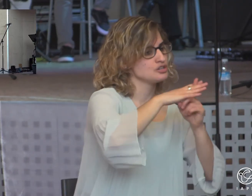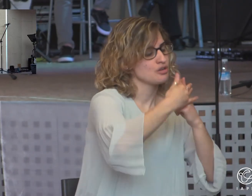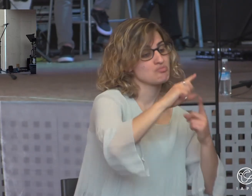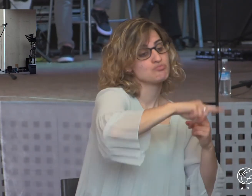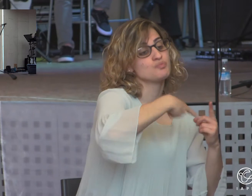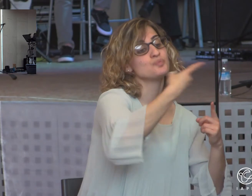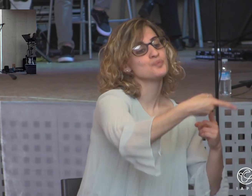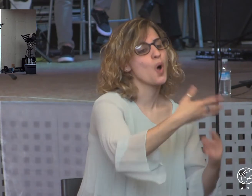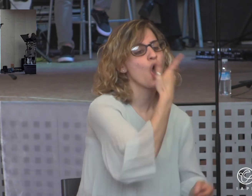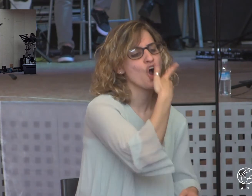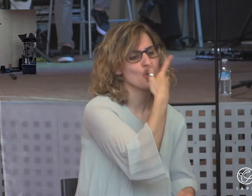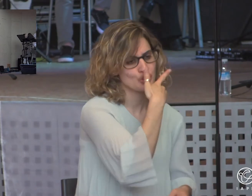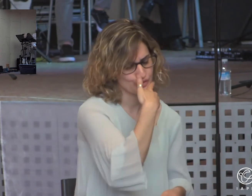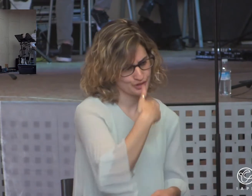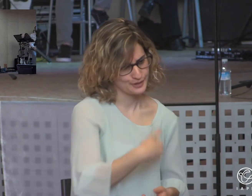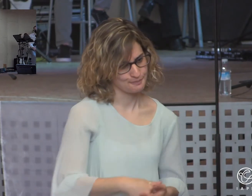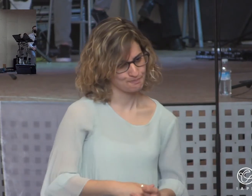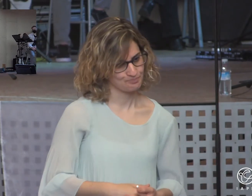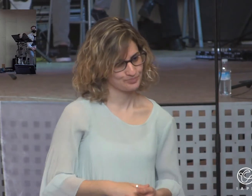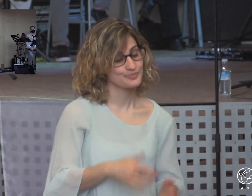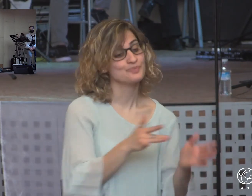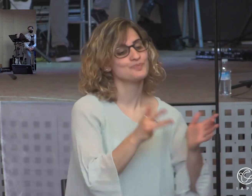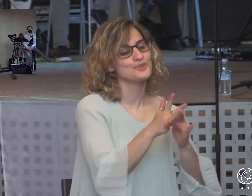para llevar a cabo.